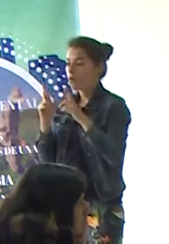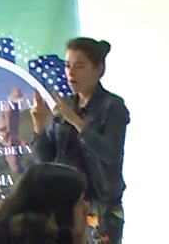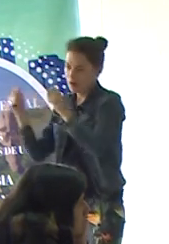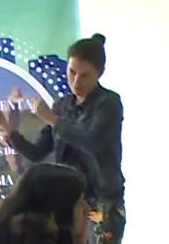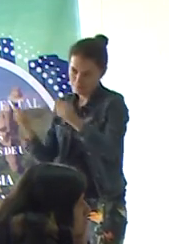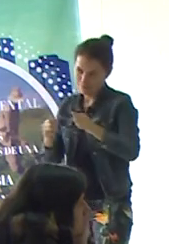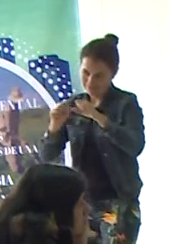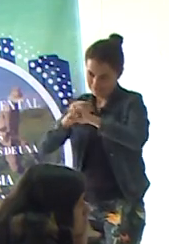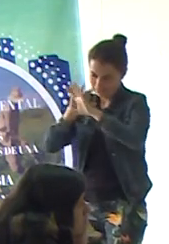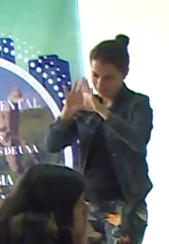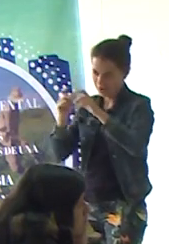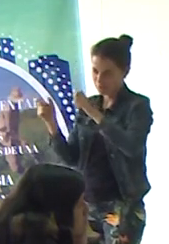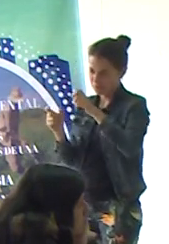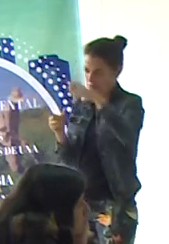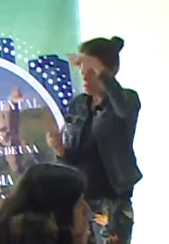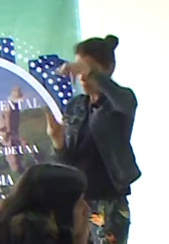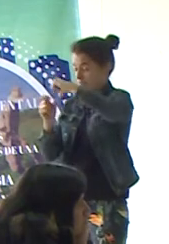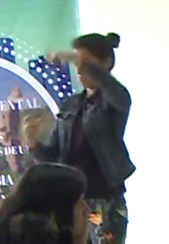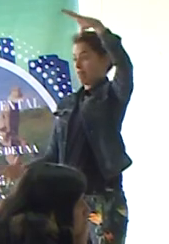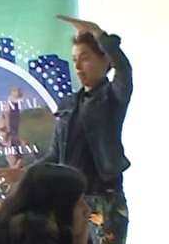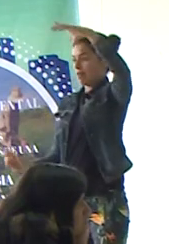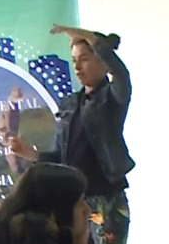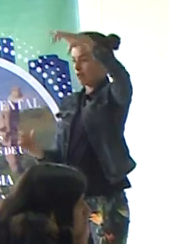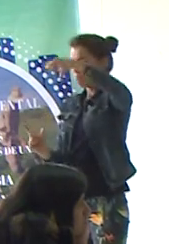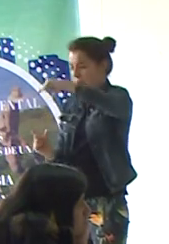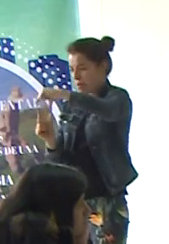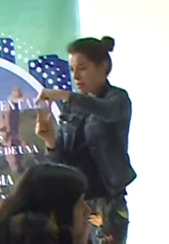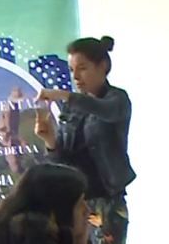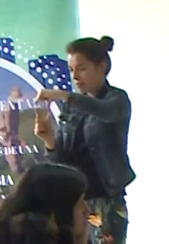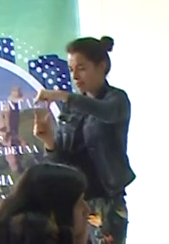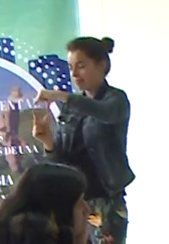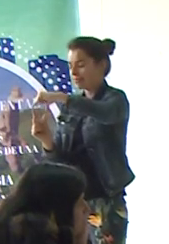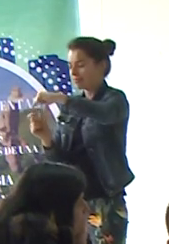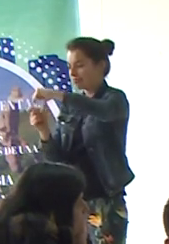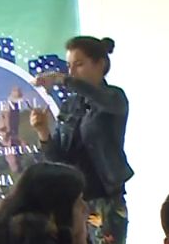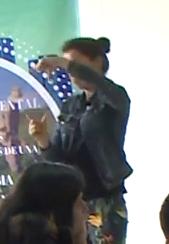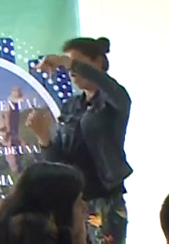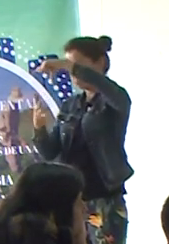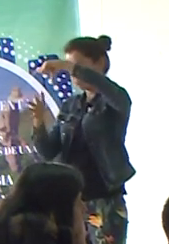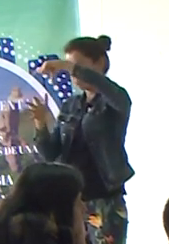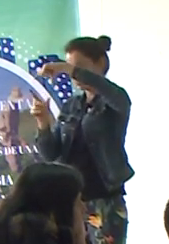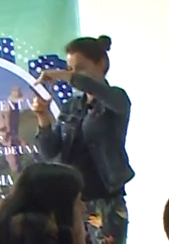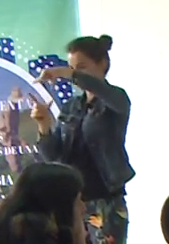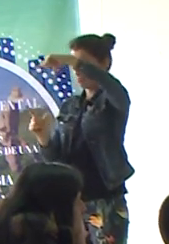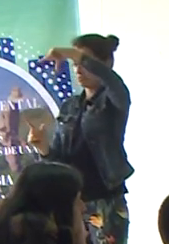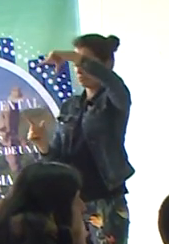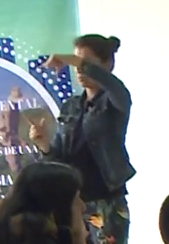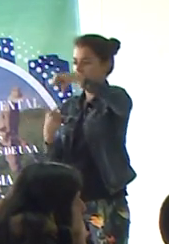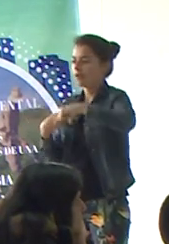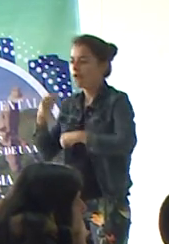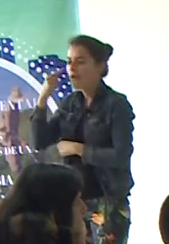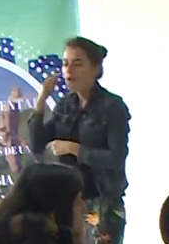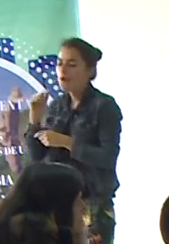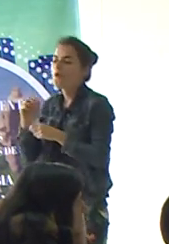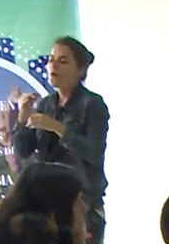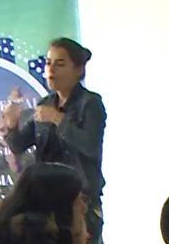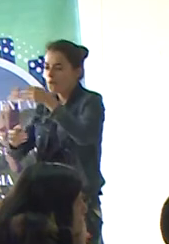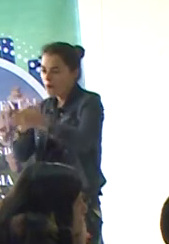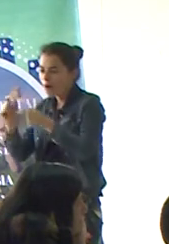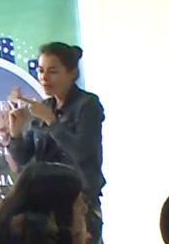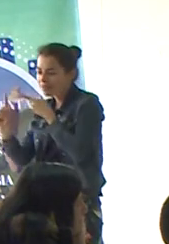farol llegue aquí sobreviviendo después de transportarse en transmilenio o en lo que tenga que venirse hasta acá sea prudente de